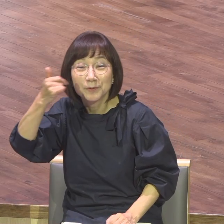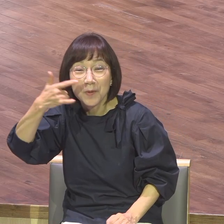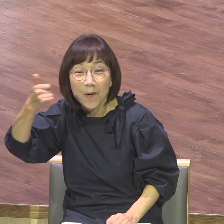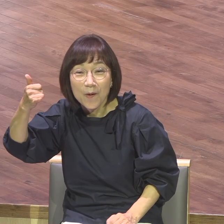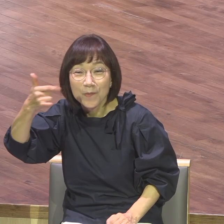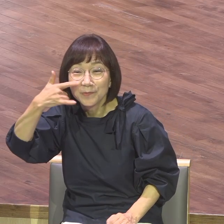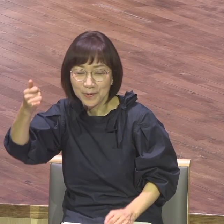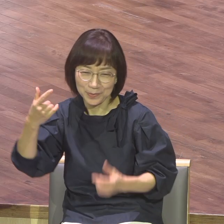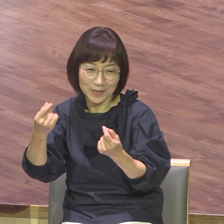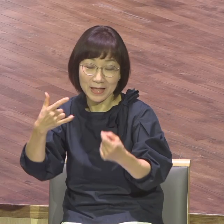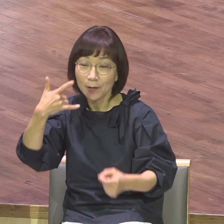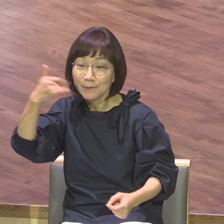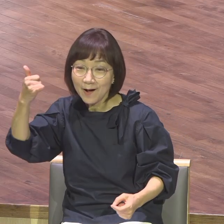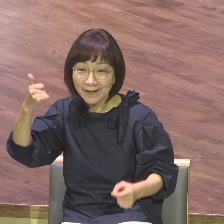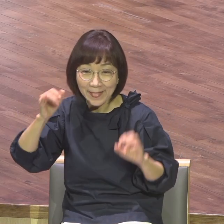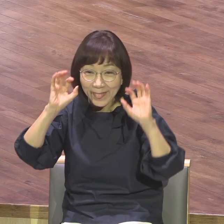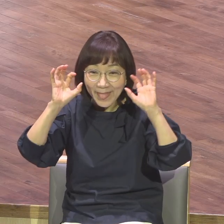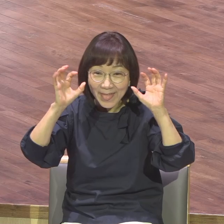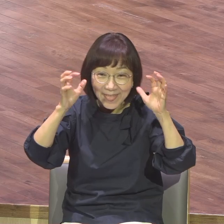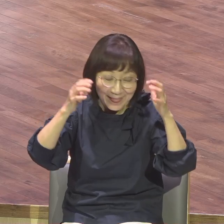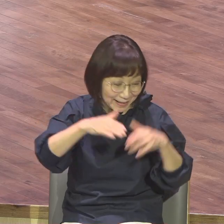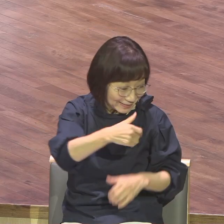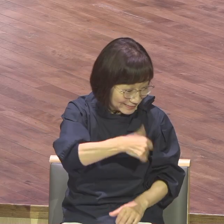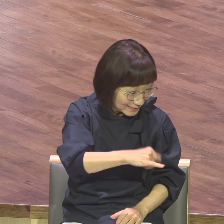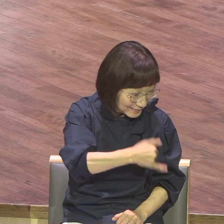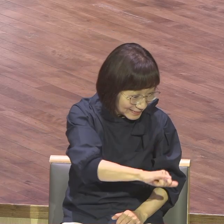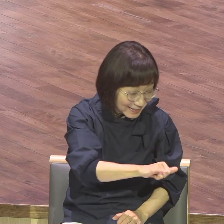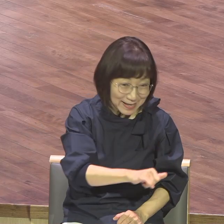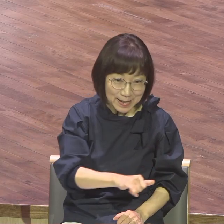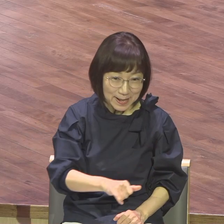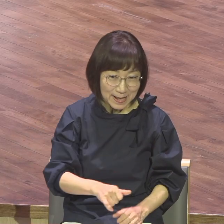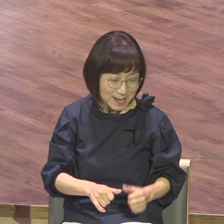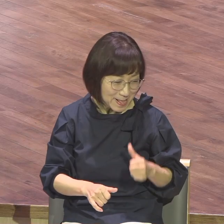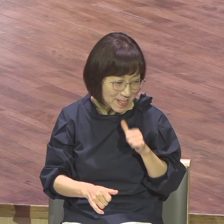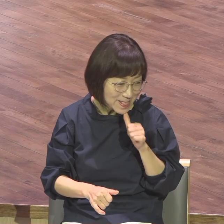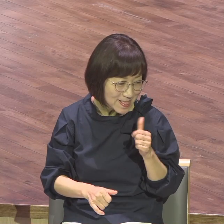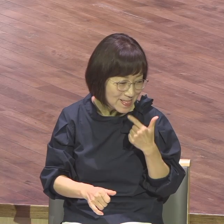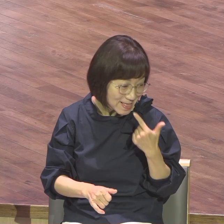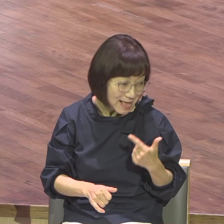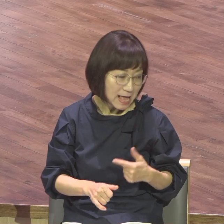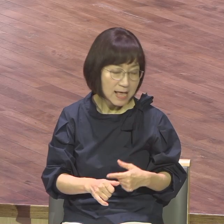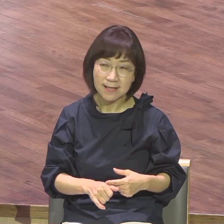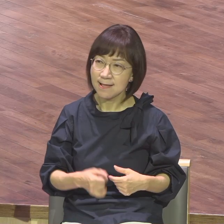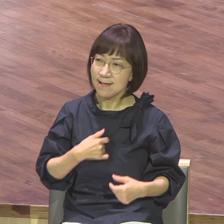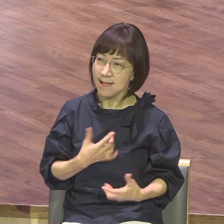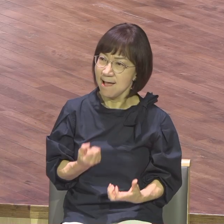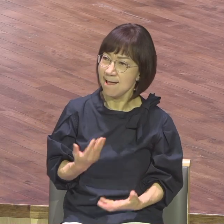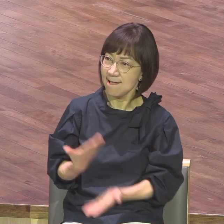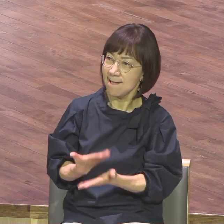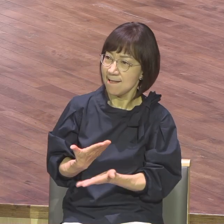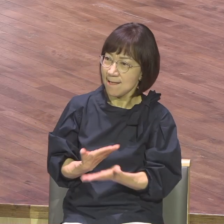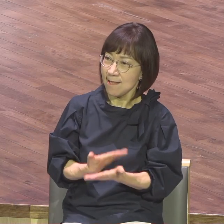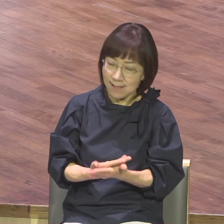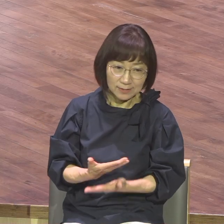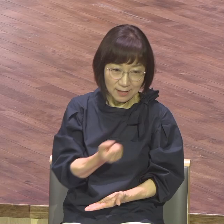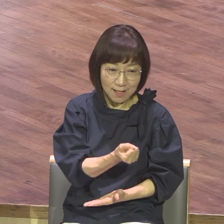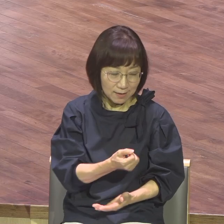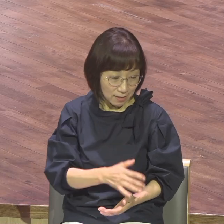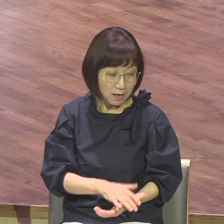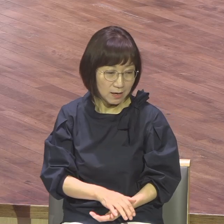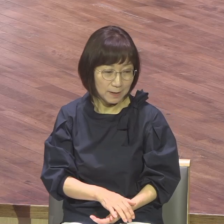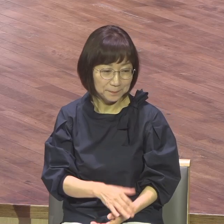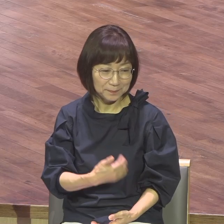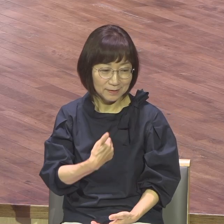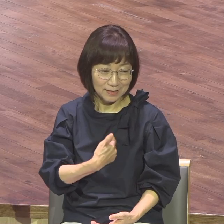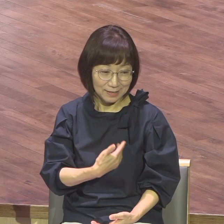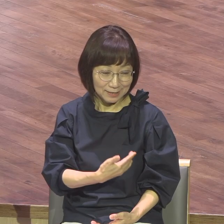때 보면 어릴 때는 막 다섯 여섯 살 뭐 욕했다 내꺼 그래 내꺼밖에 몰라. 근데 성장대 중학교 오래 가면